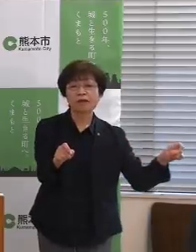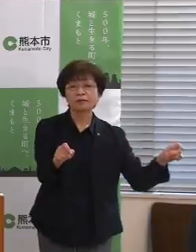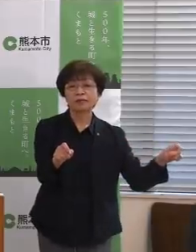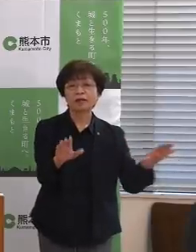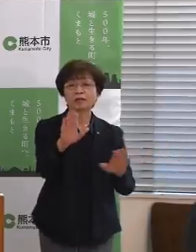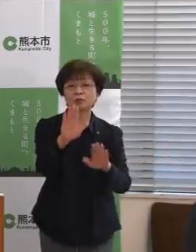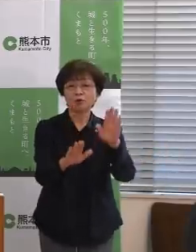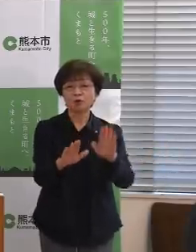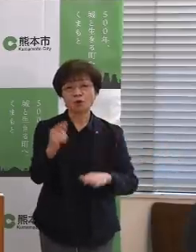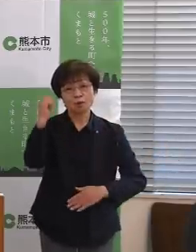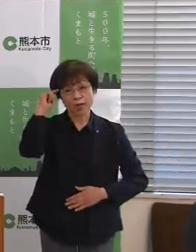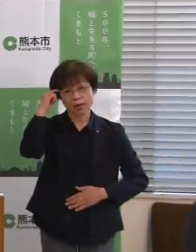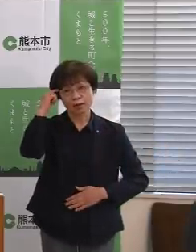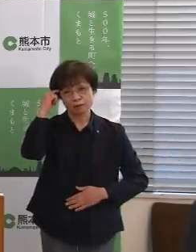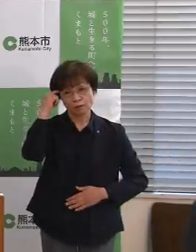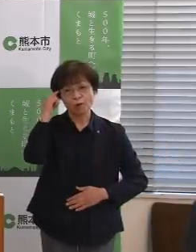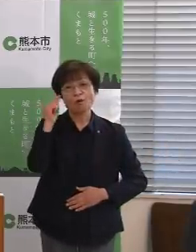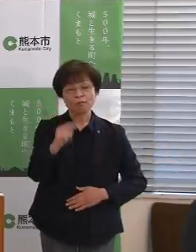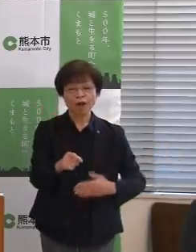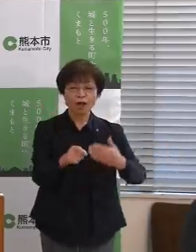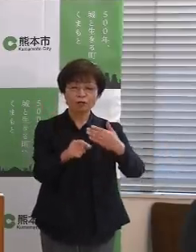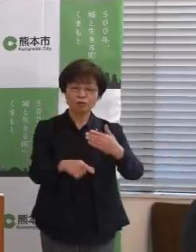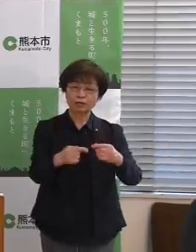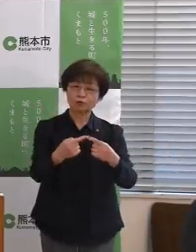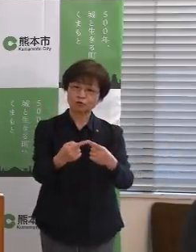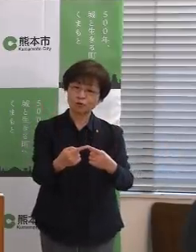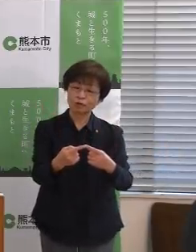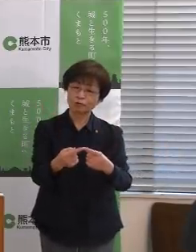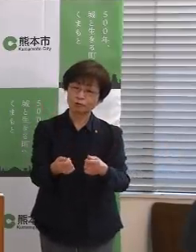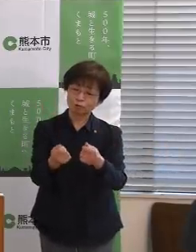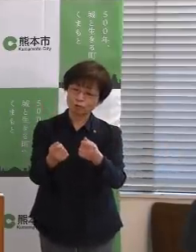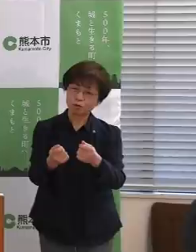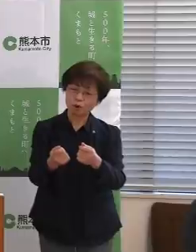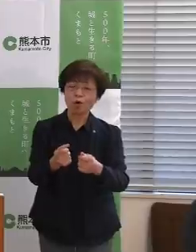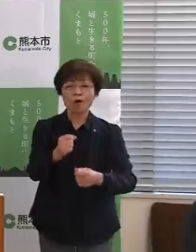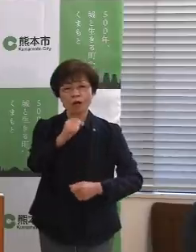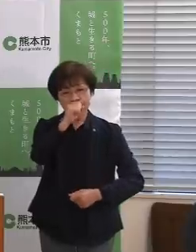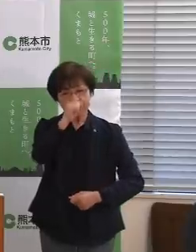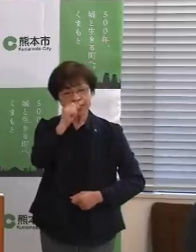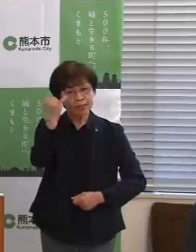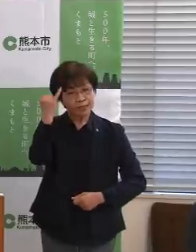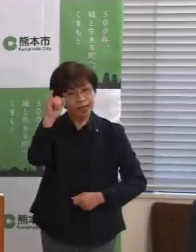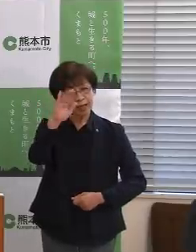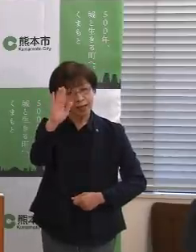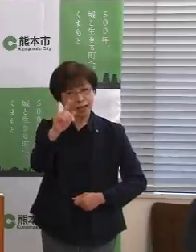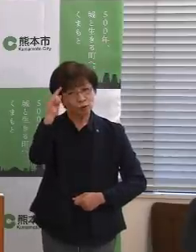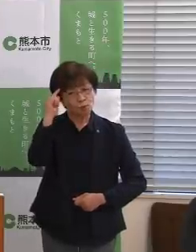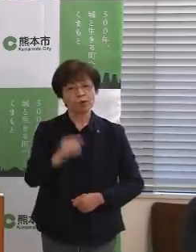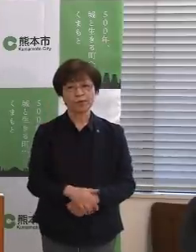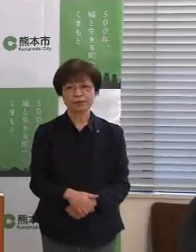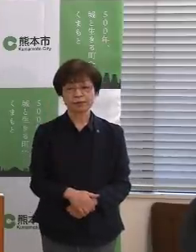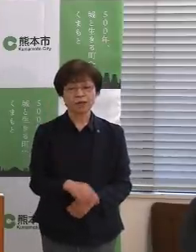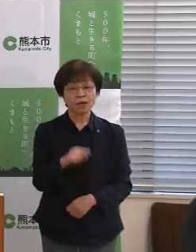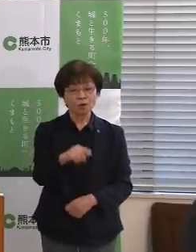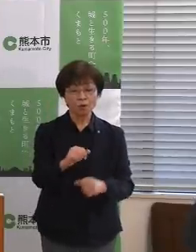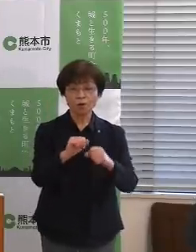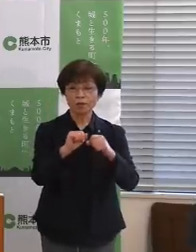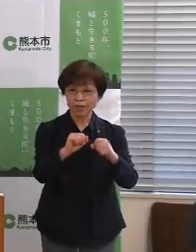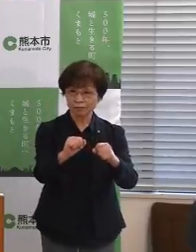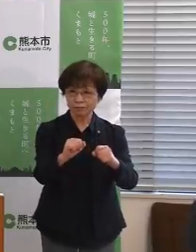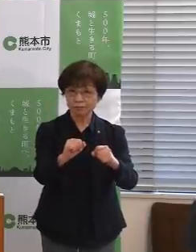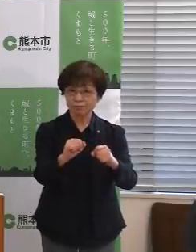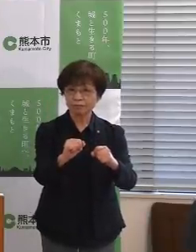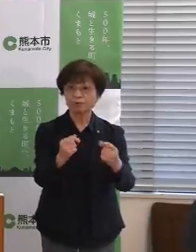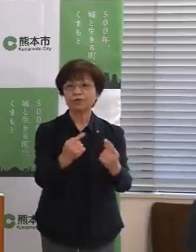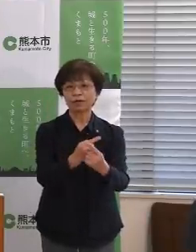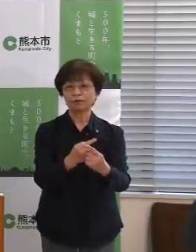るとですね、そのアイデアというのも一つ大変重要なアイデアではないかなというふうに思います。ただこれを実行するというふうになります